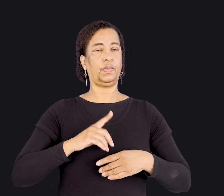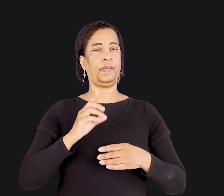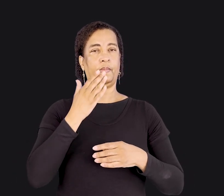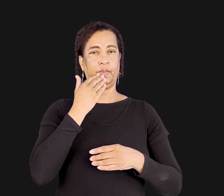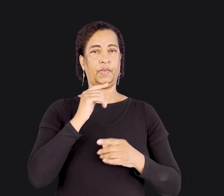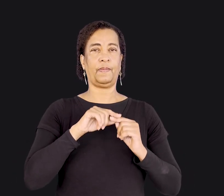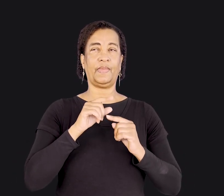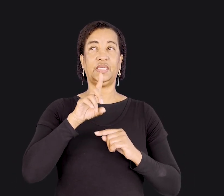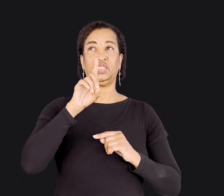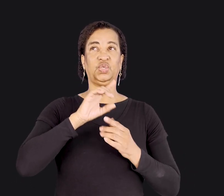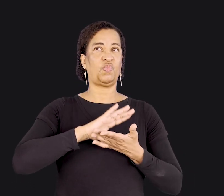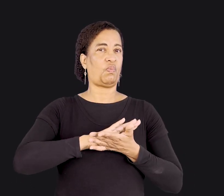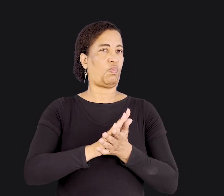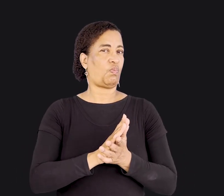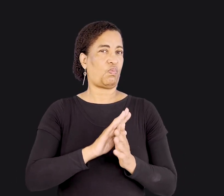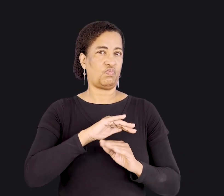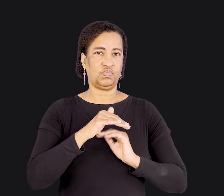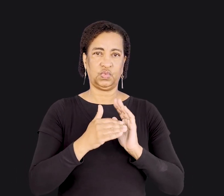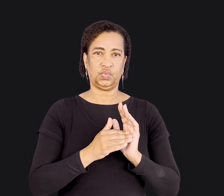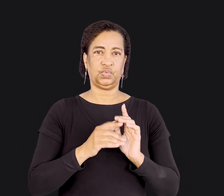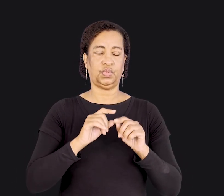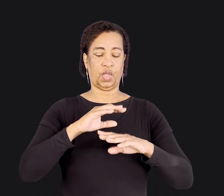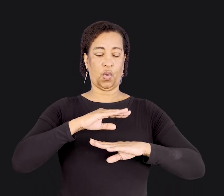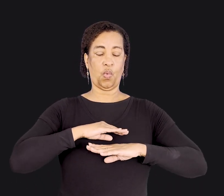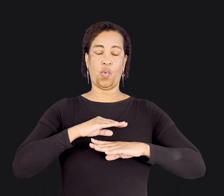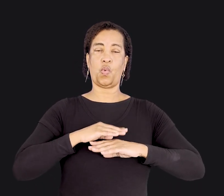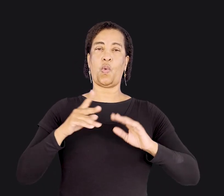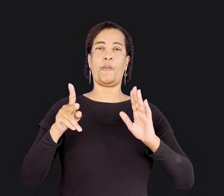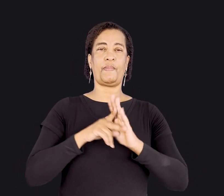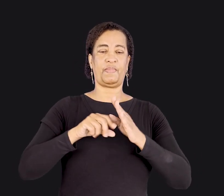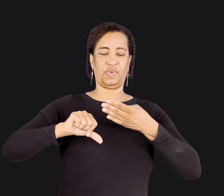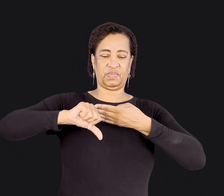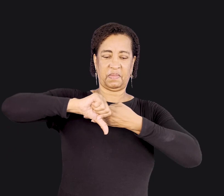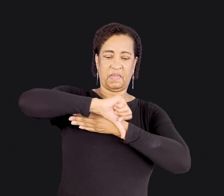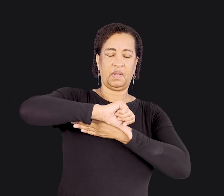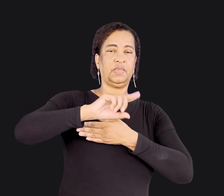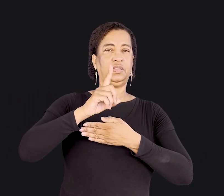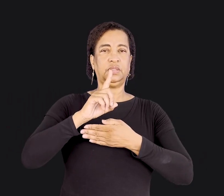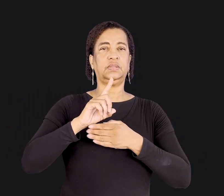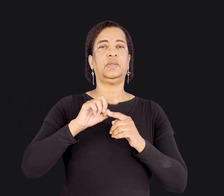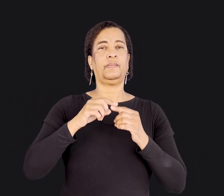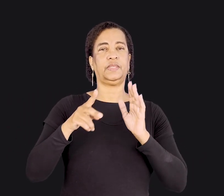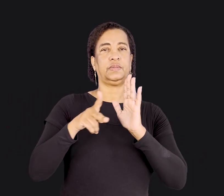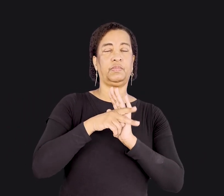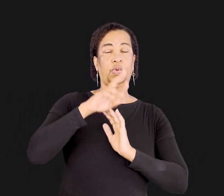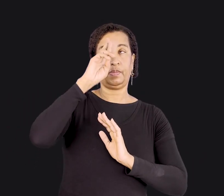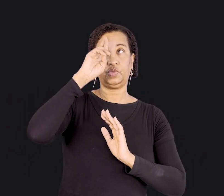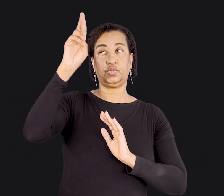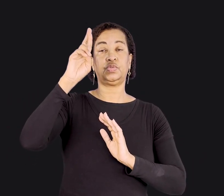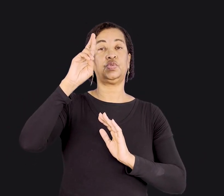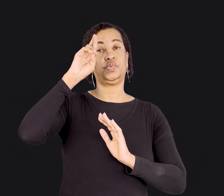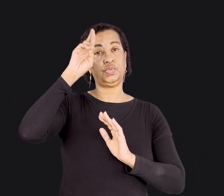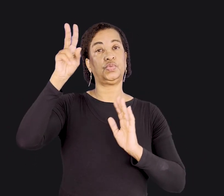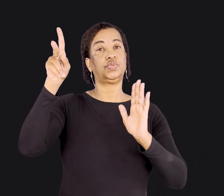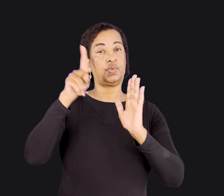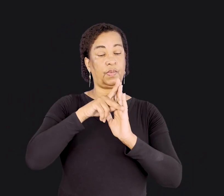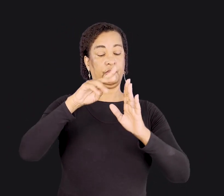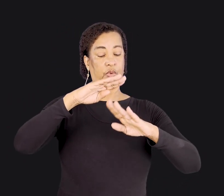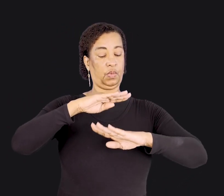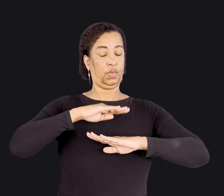destruirá ambos. O corpo, porém, não é para a imoralidade, mas para o Senhor, e o Senhor para o corpo.